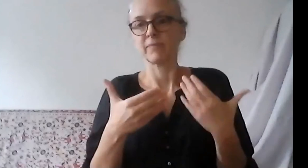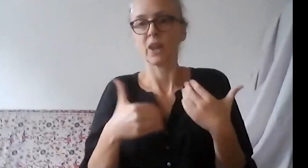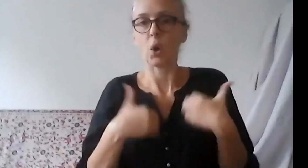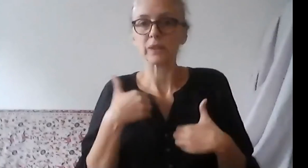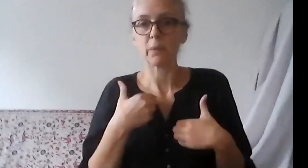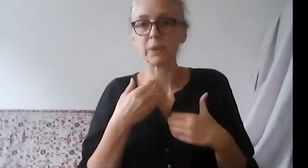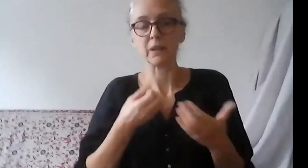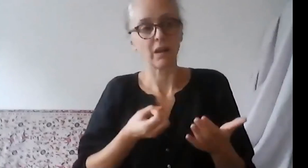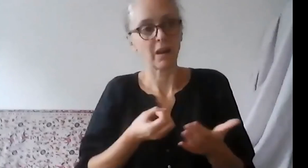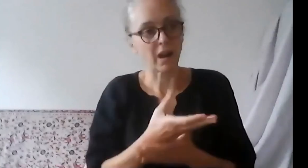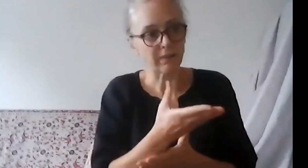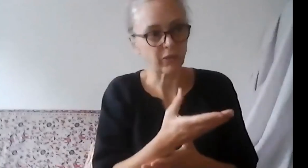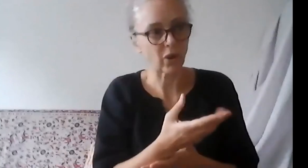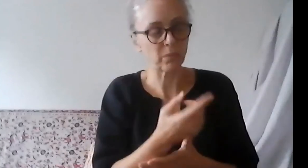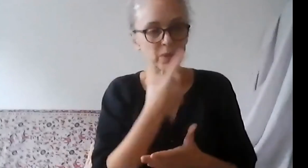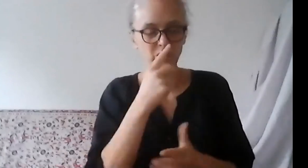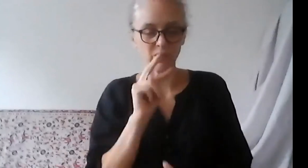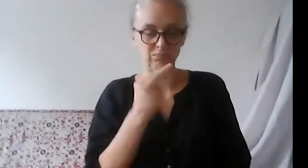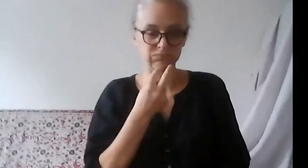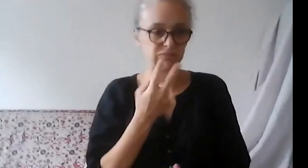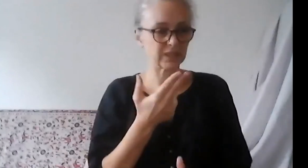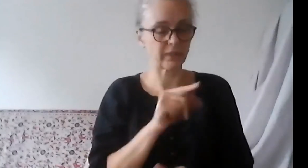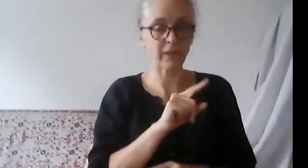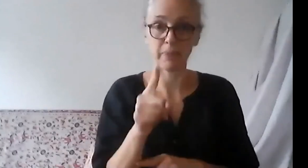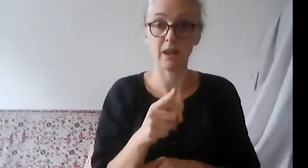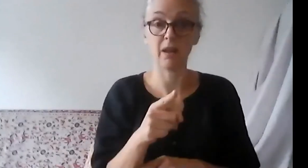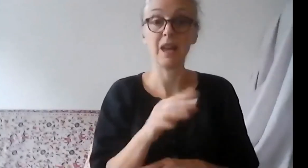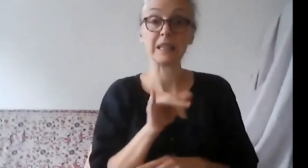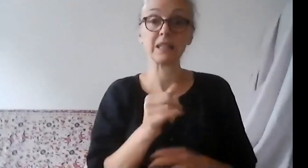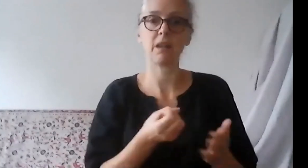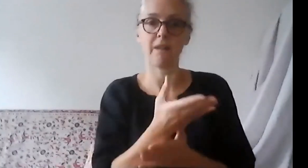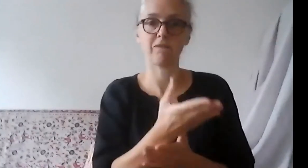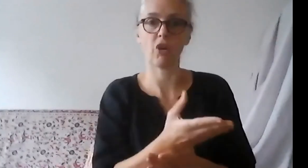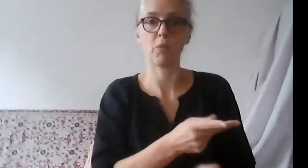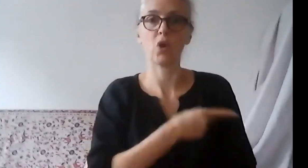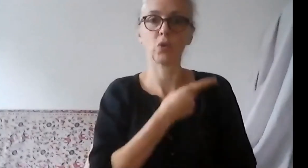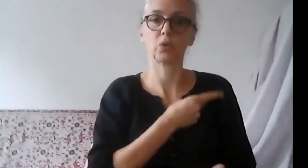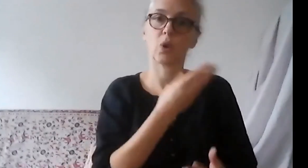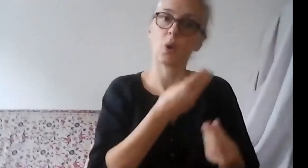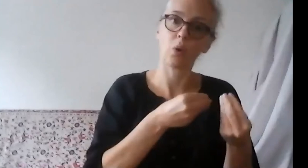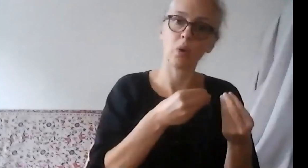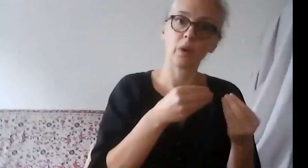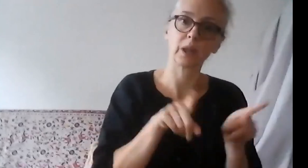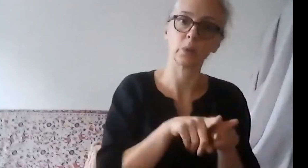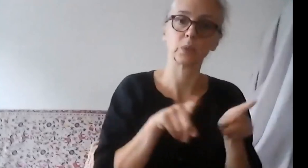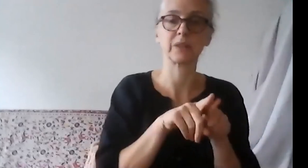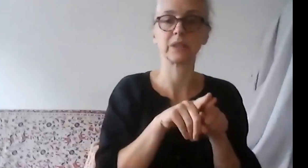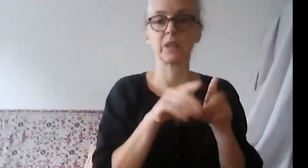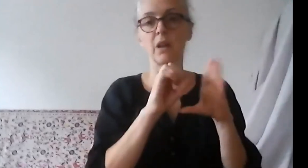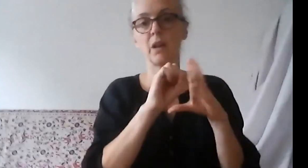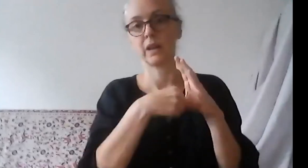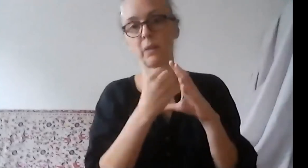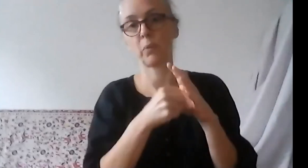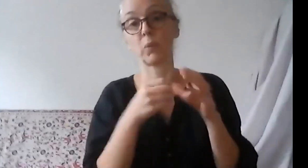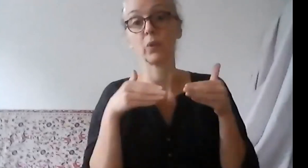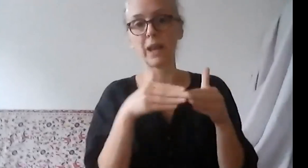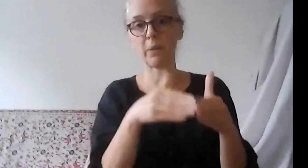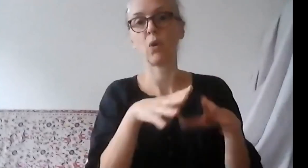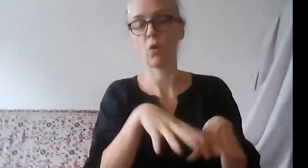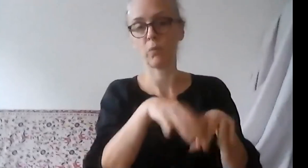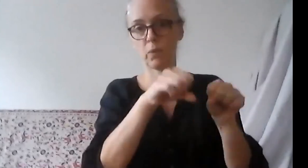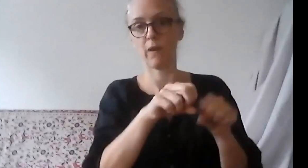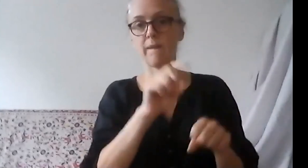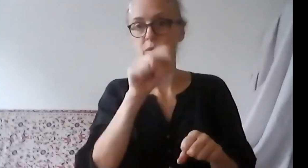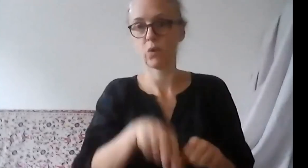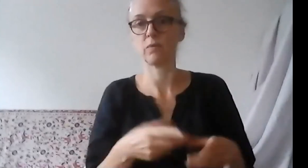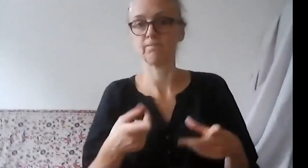Emploi, et heureusement que le réseau Cap Emploi est là. Il faut effectivement qu'on renforce, la GIFIP, nous et tous, il faut qu'on renforce la